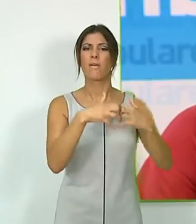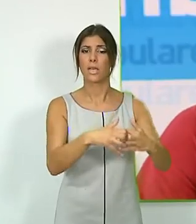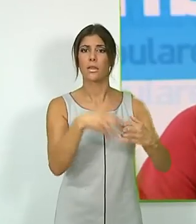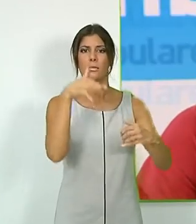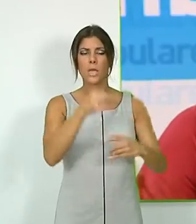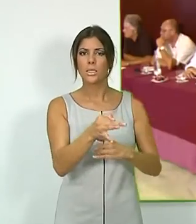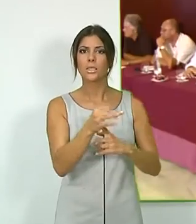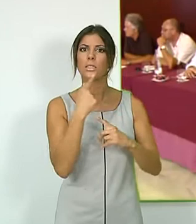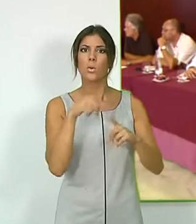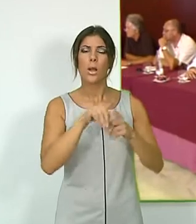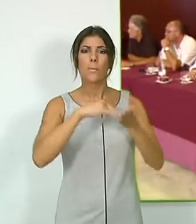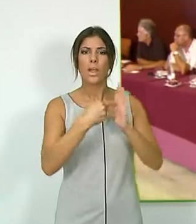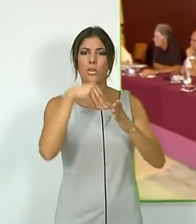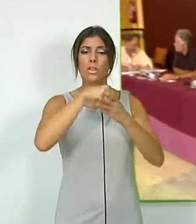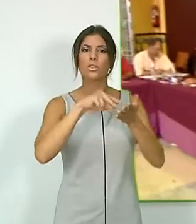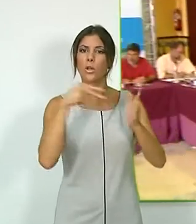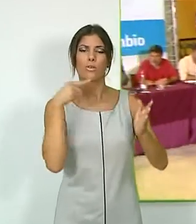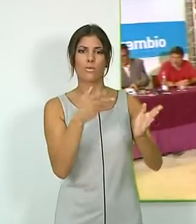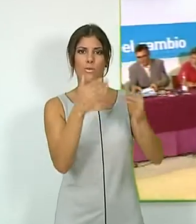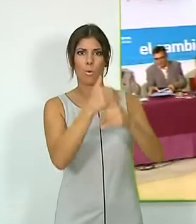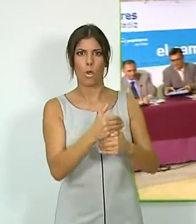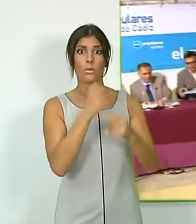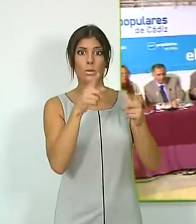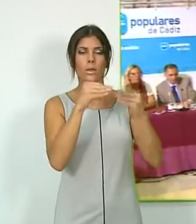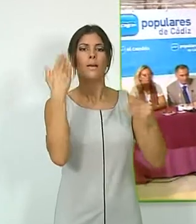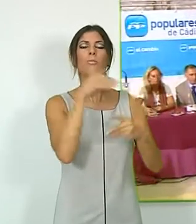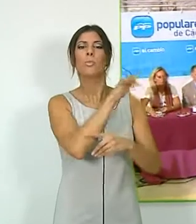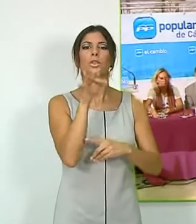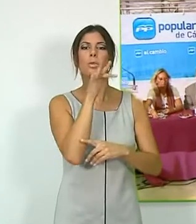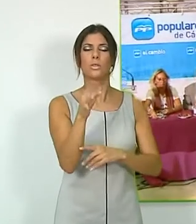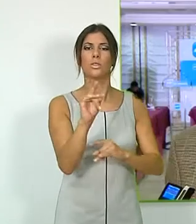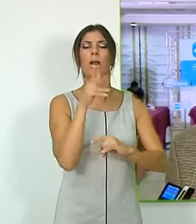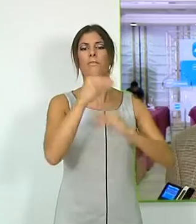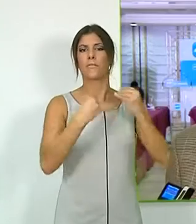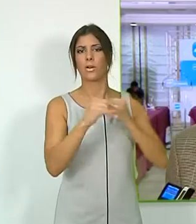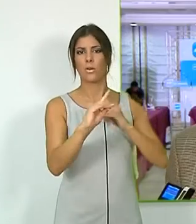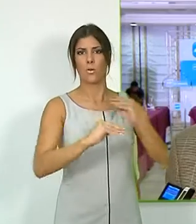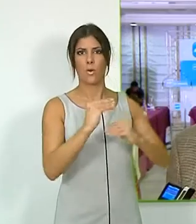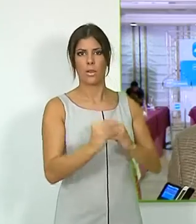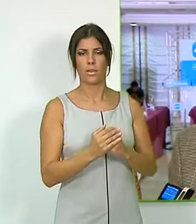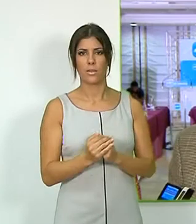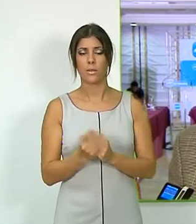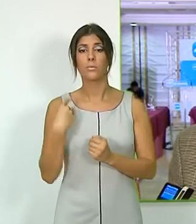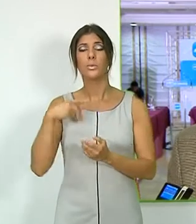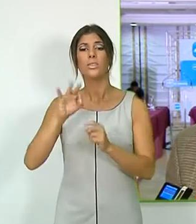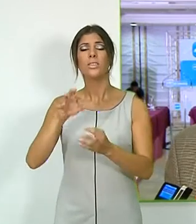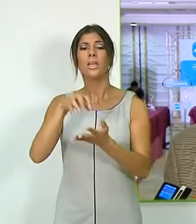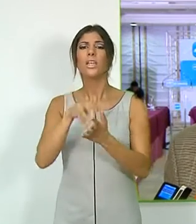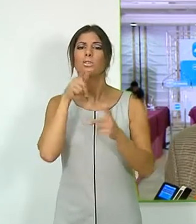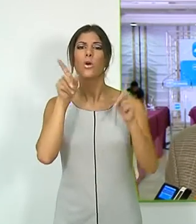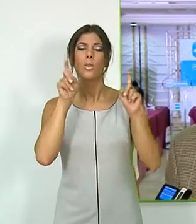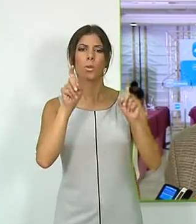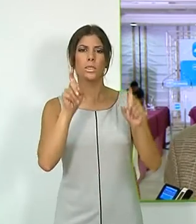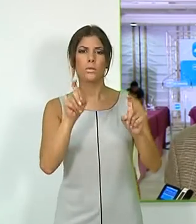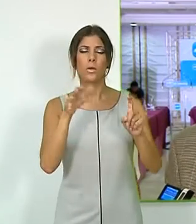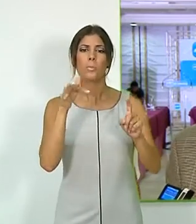de los centros no poseen los medios tecnológicos prometidos por la Junta de Andalucía. Sí. En los coches de los centros educativos, en